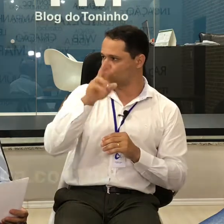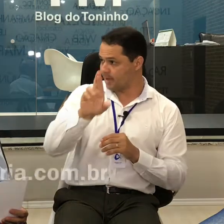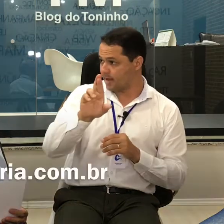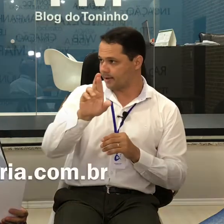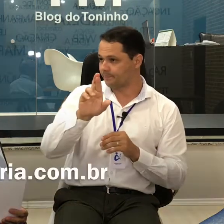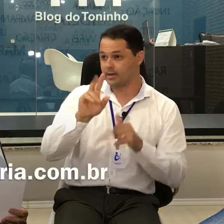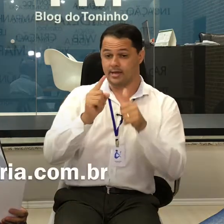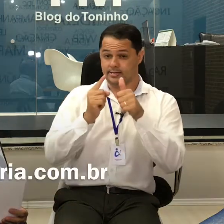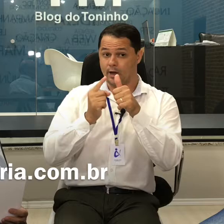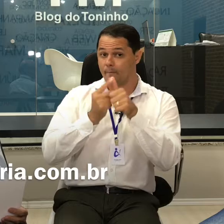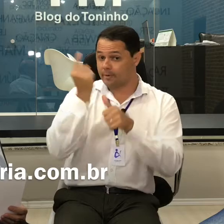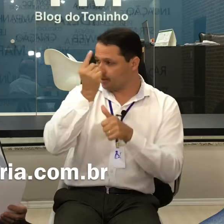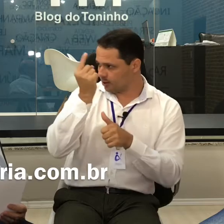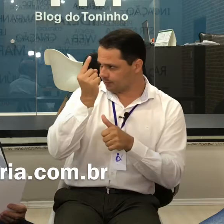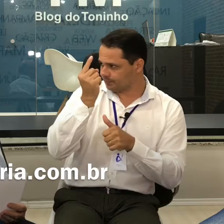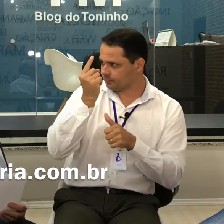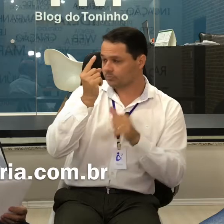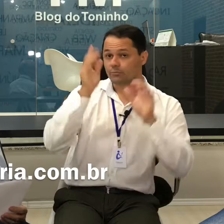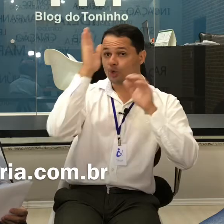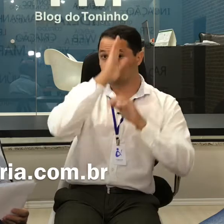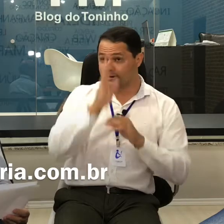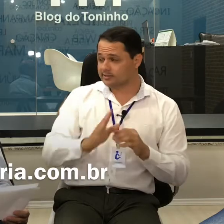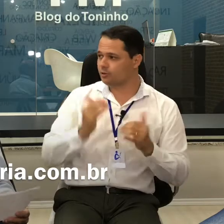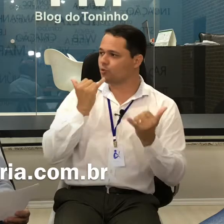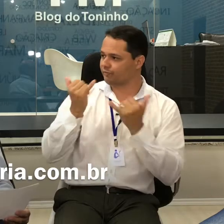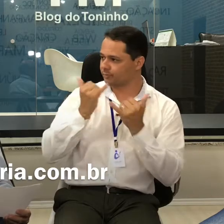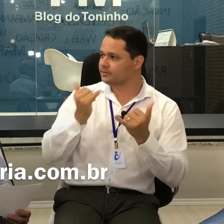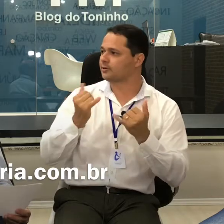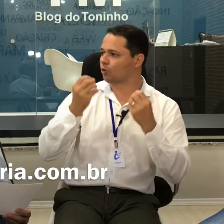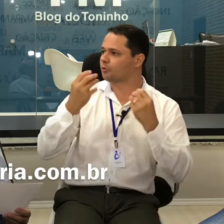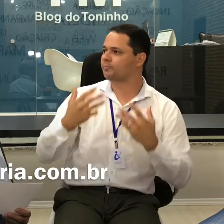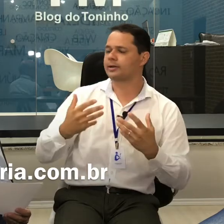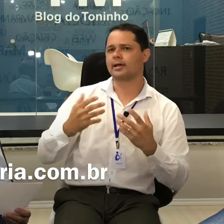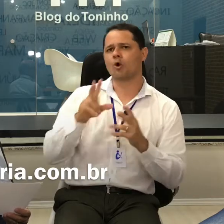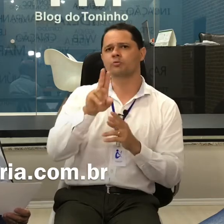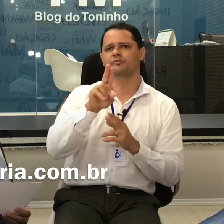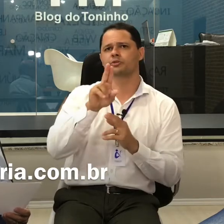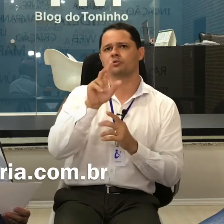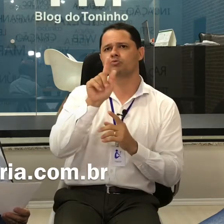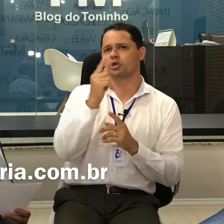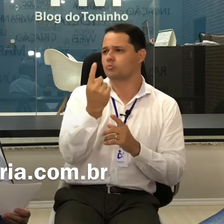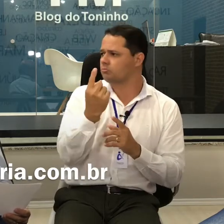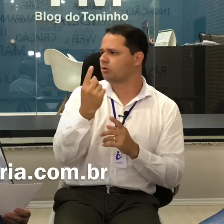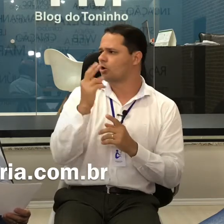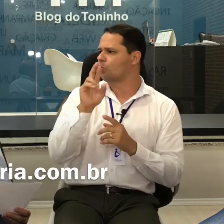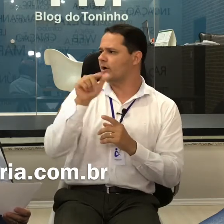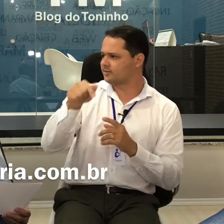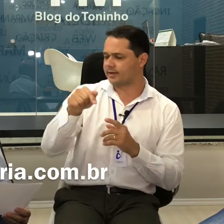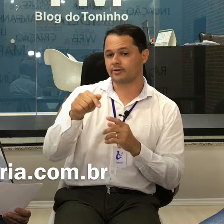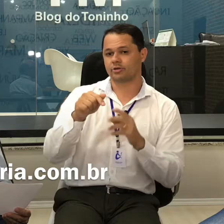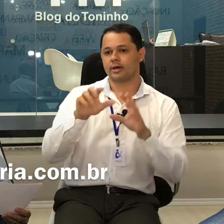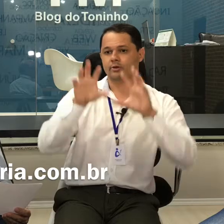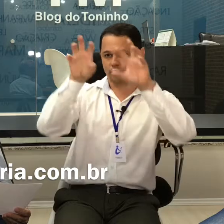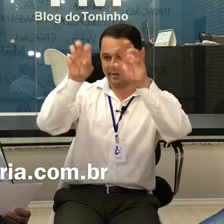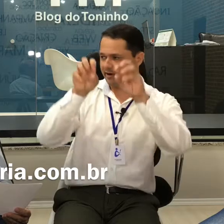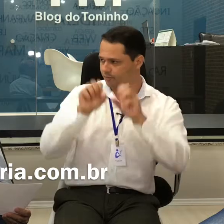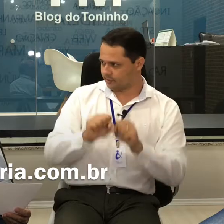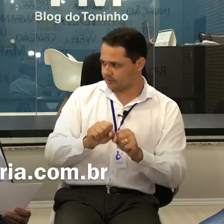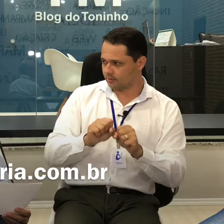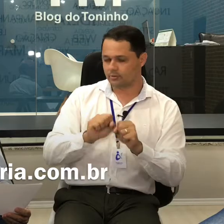news.libraria.com.br, que é o primeiro do Brasil com informação. Como eu expliquei, ele é como se fosse um G1, um R7. Então a gente pega a informação,